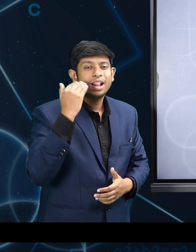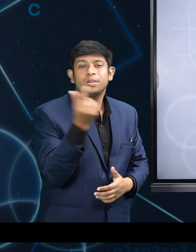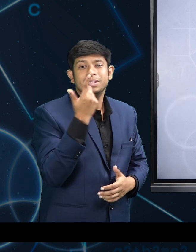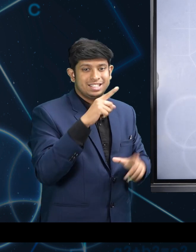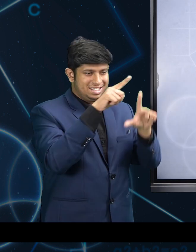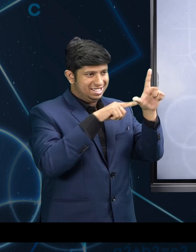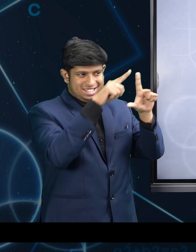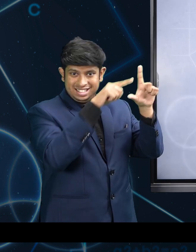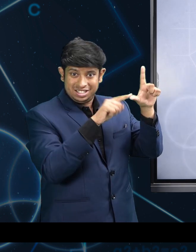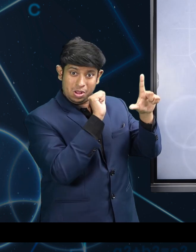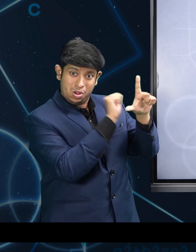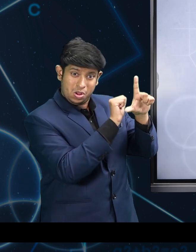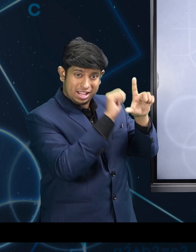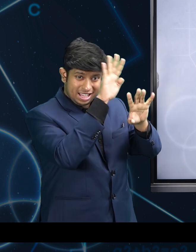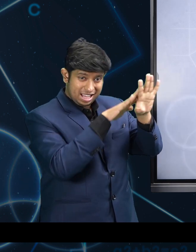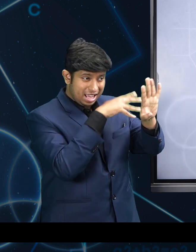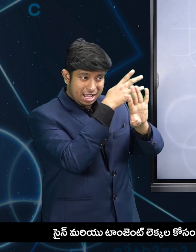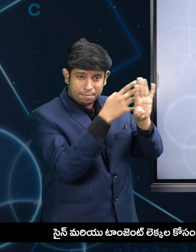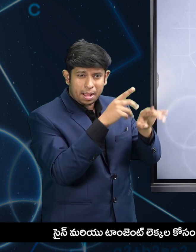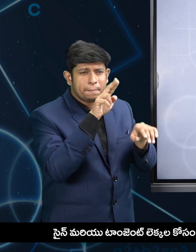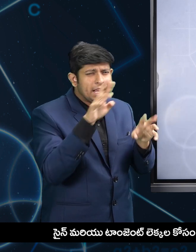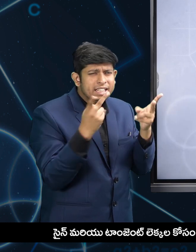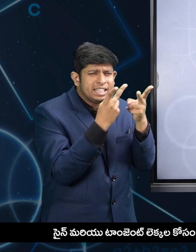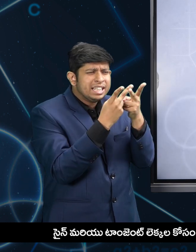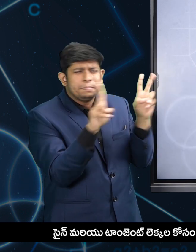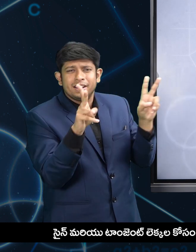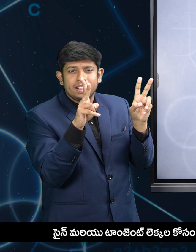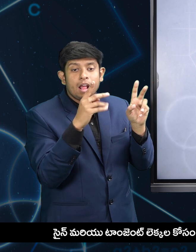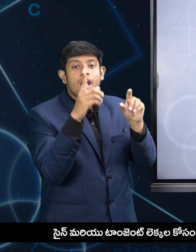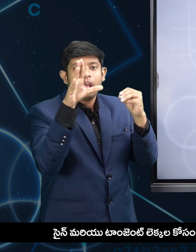త్రికోణమితి పట్టికలను ఉపయోగిస్తున్నప్పుడు సైన్ మరియు టాంజెంట్ లెక్కల కోసం